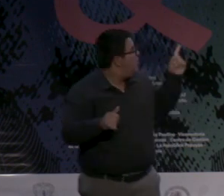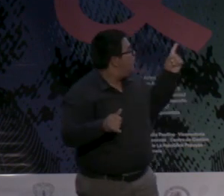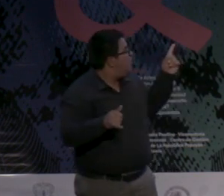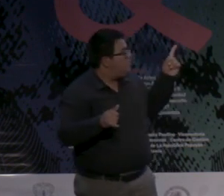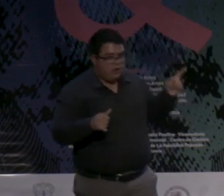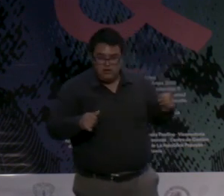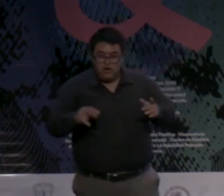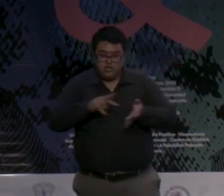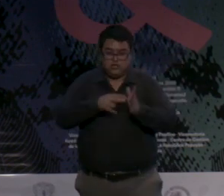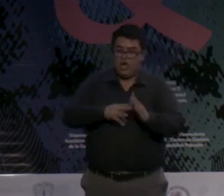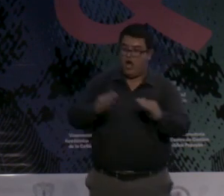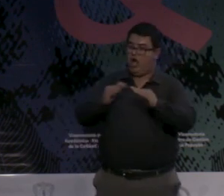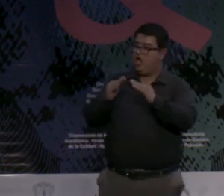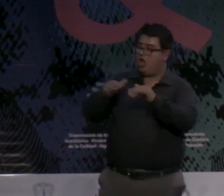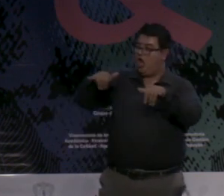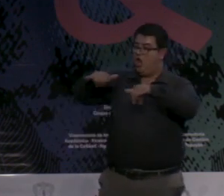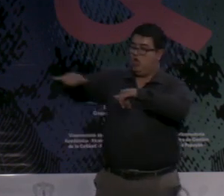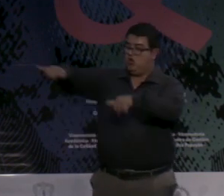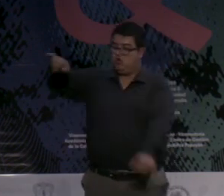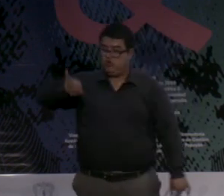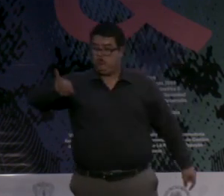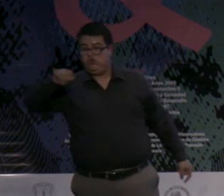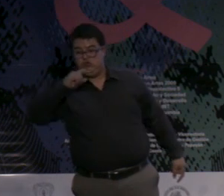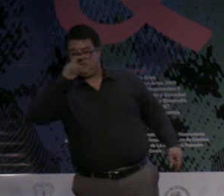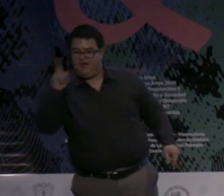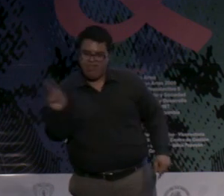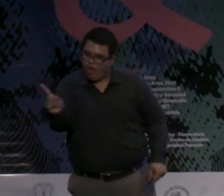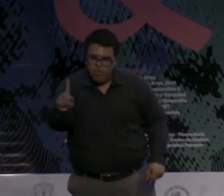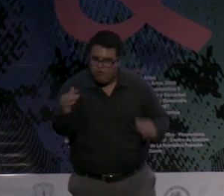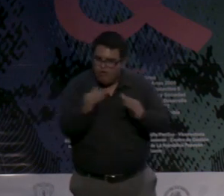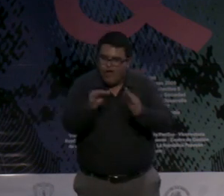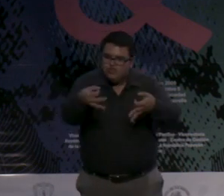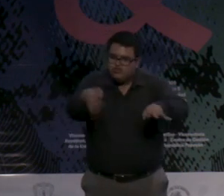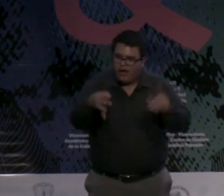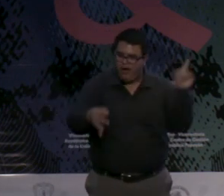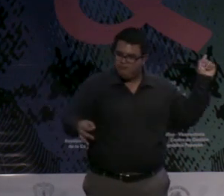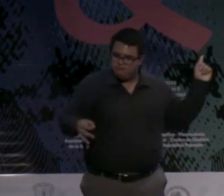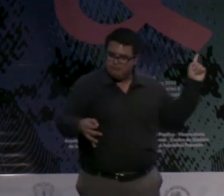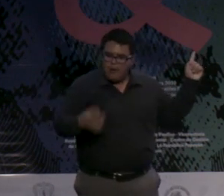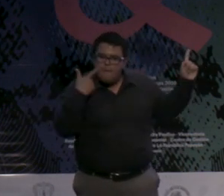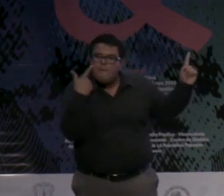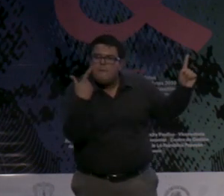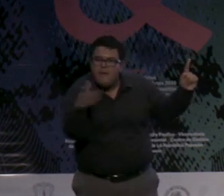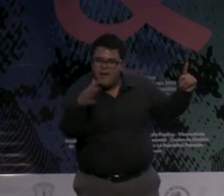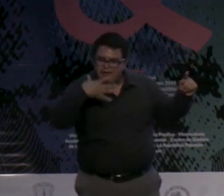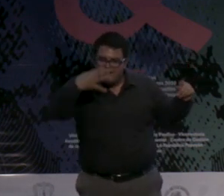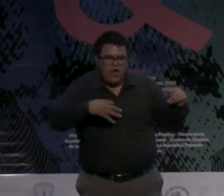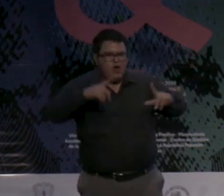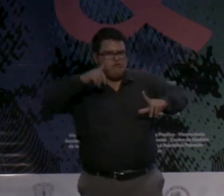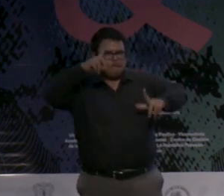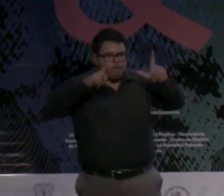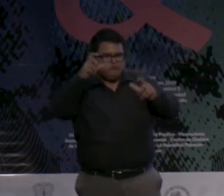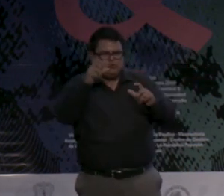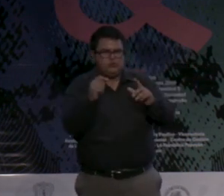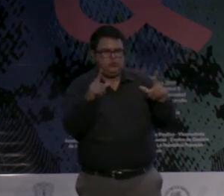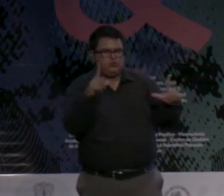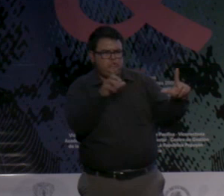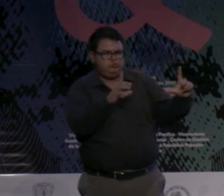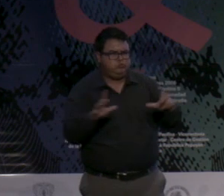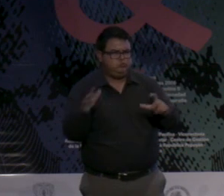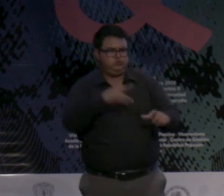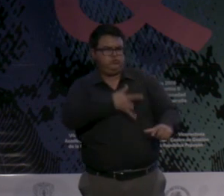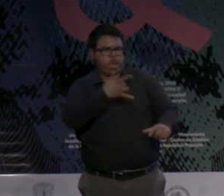Esta es una casa que llega a un gran nivel de elaboración, está en el Codito, en Bogotá, y de hecho cuando llega a